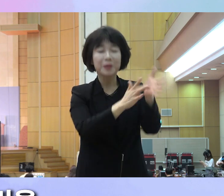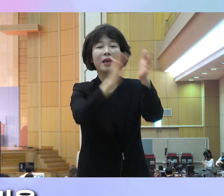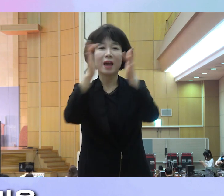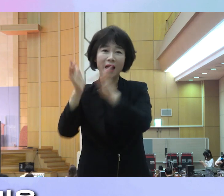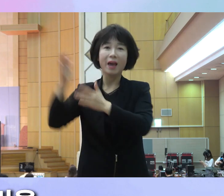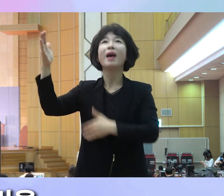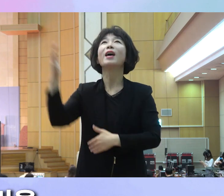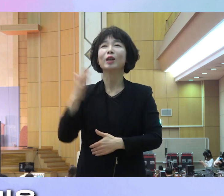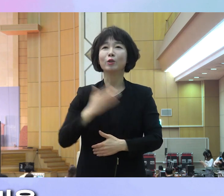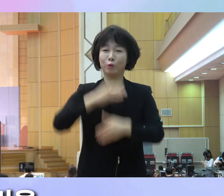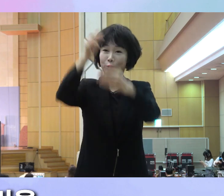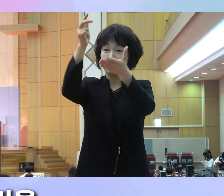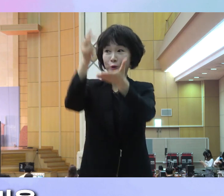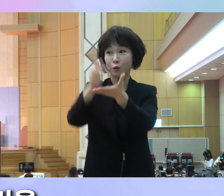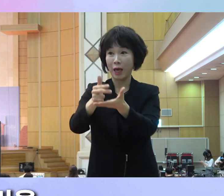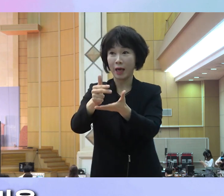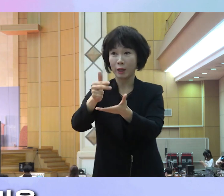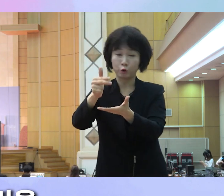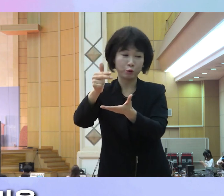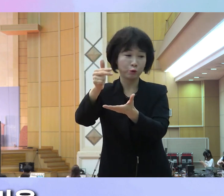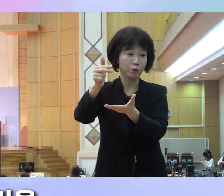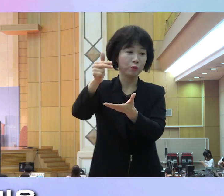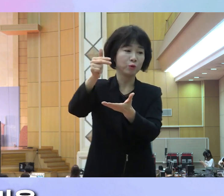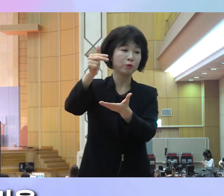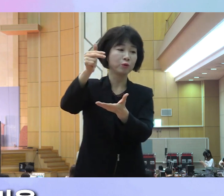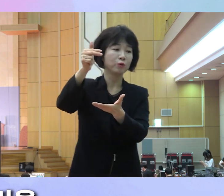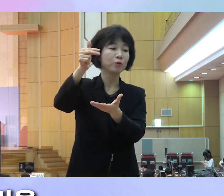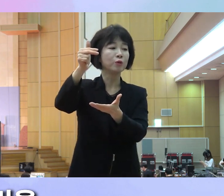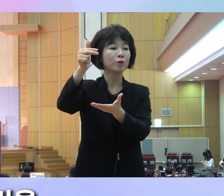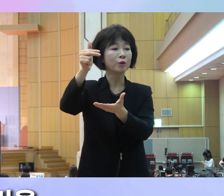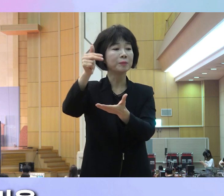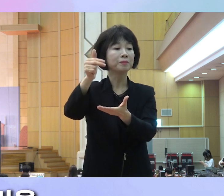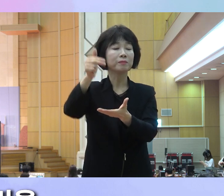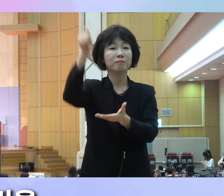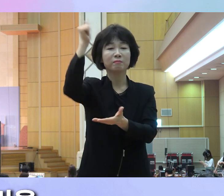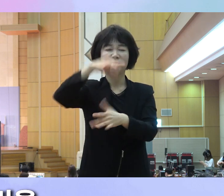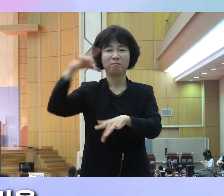기다렸네. 예수 내 주